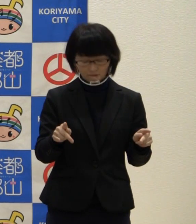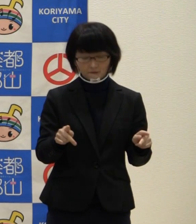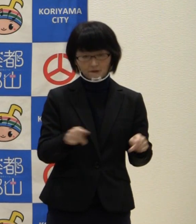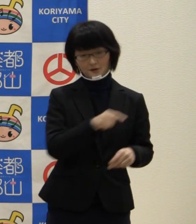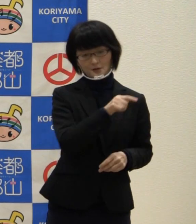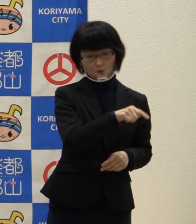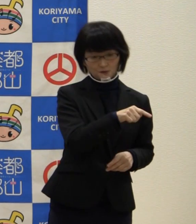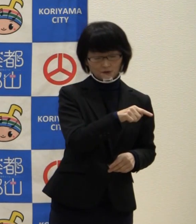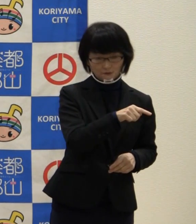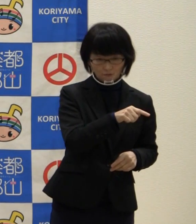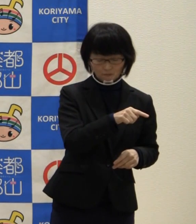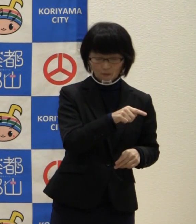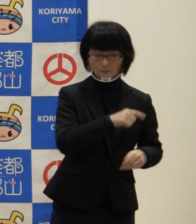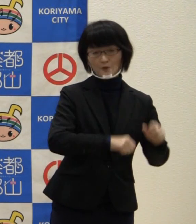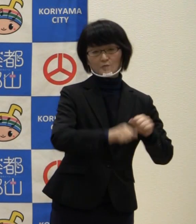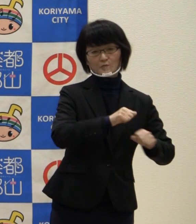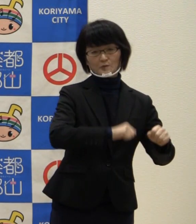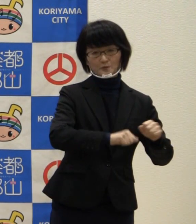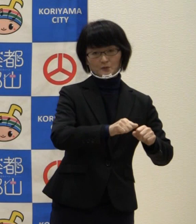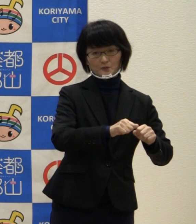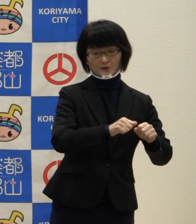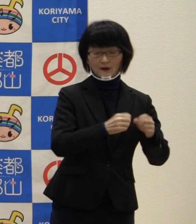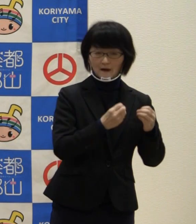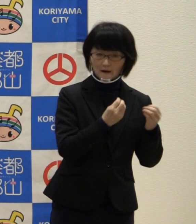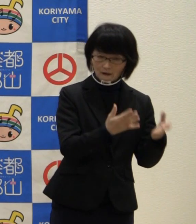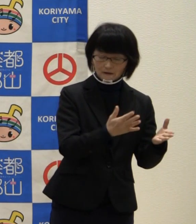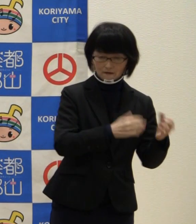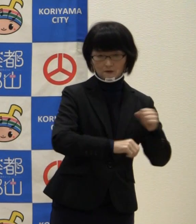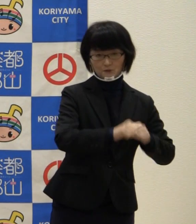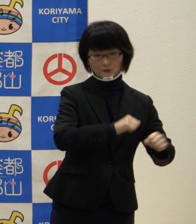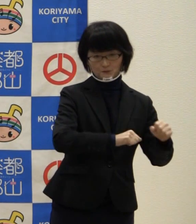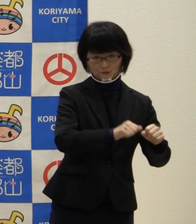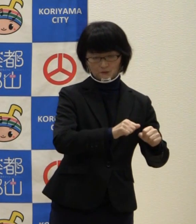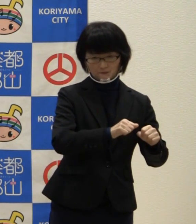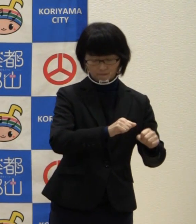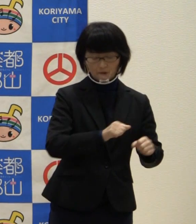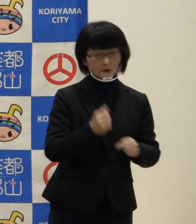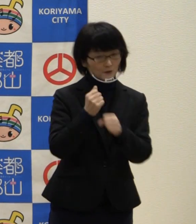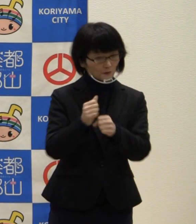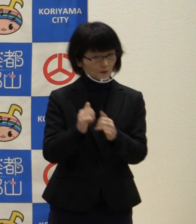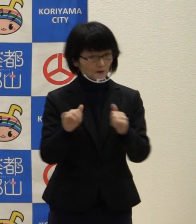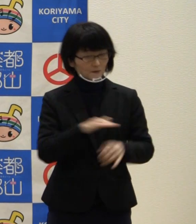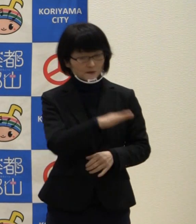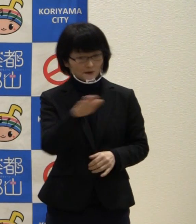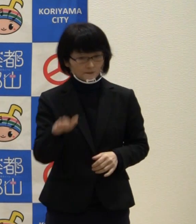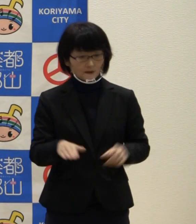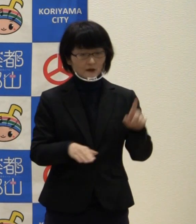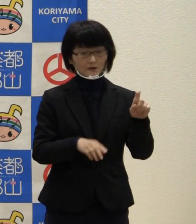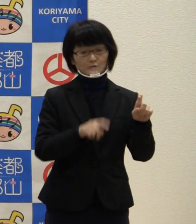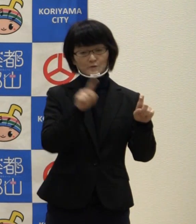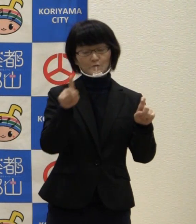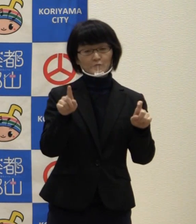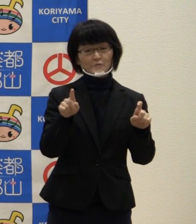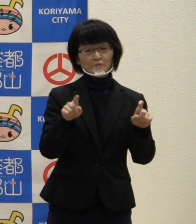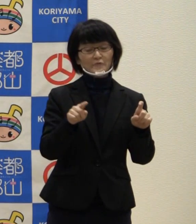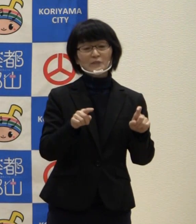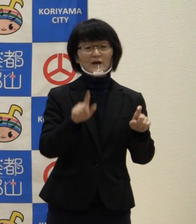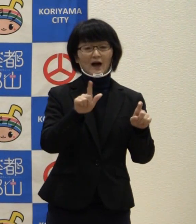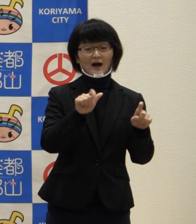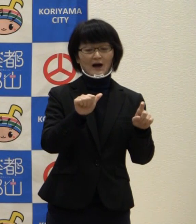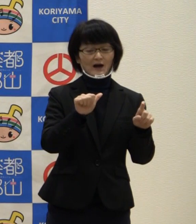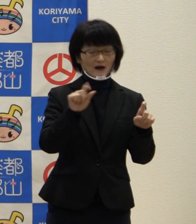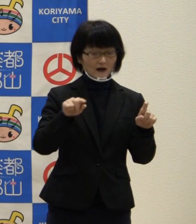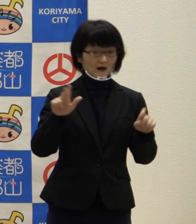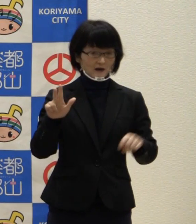り組む新たにですね、飼料米に取り組む農業者の皆様に10アラ当たり3000円の補助を行うというも